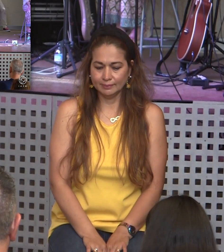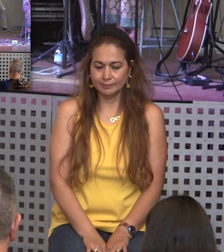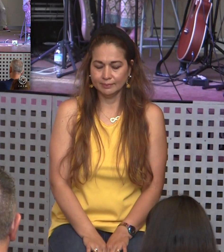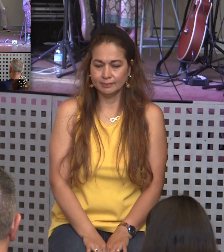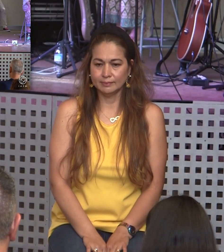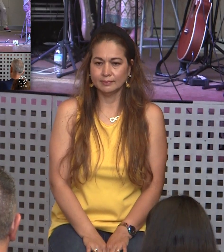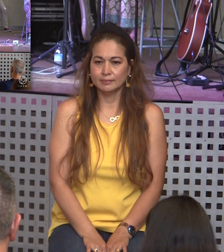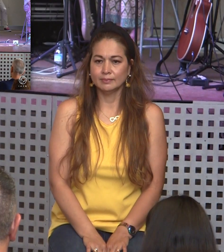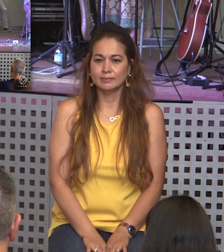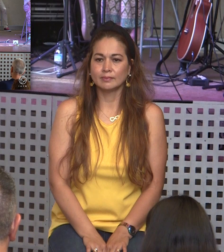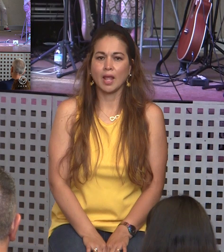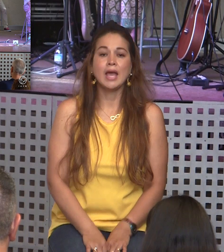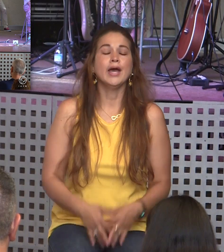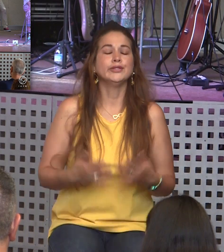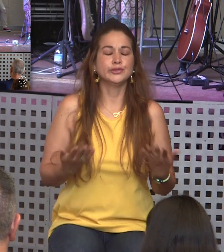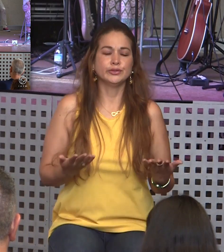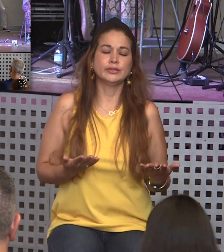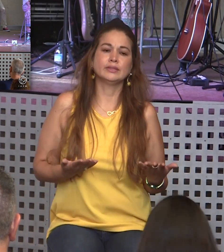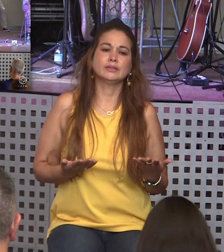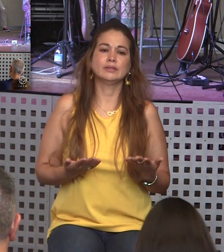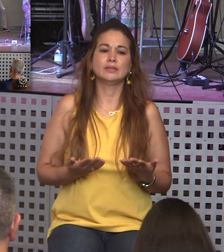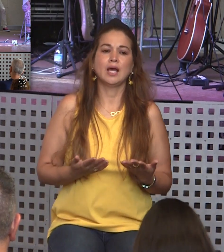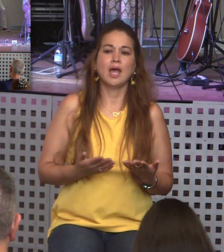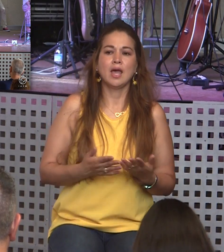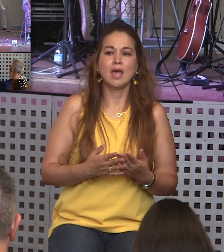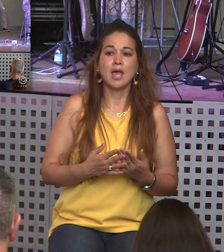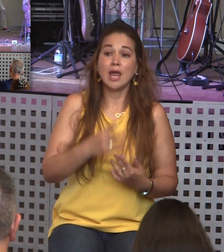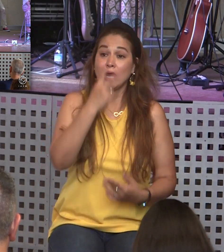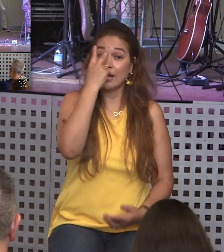¿Qué es ceguera espiritual?